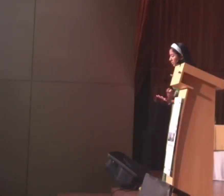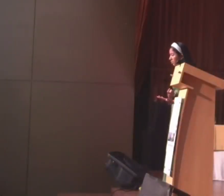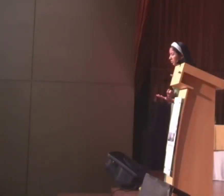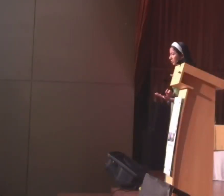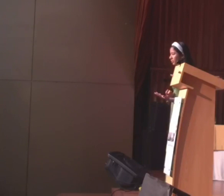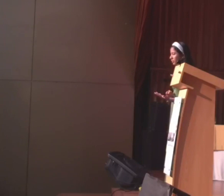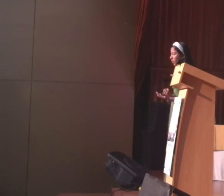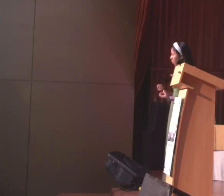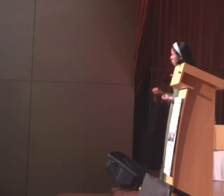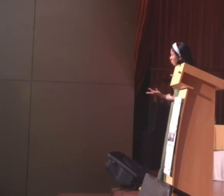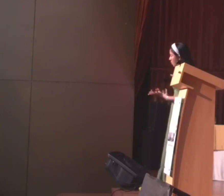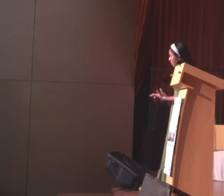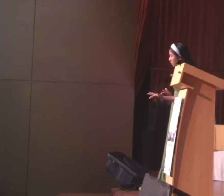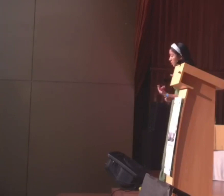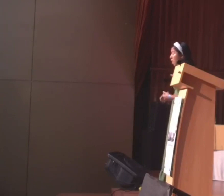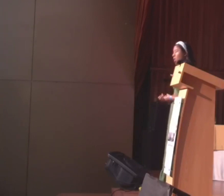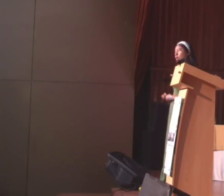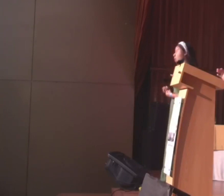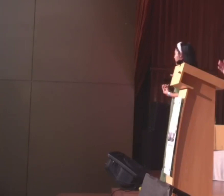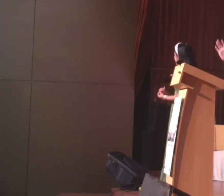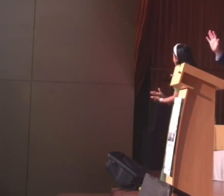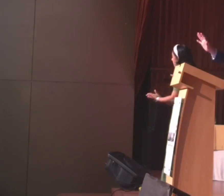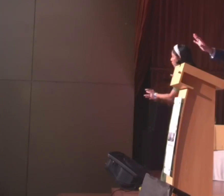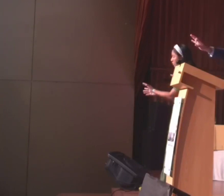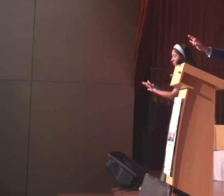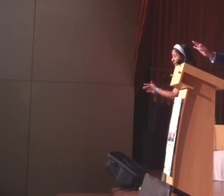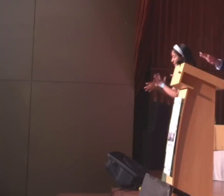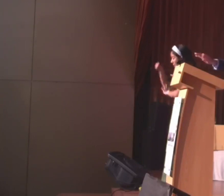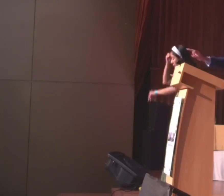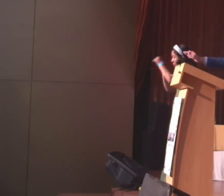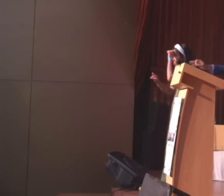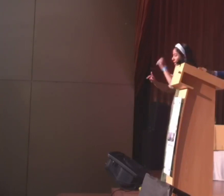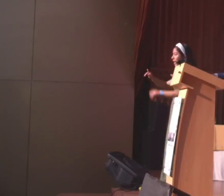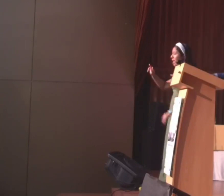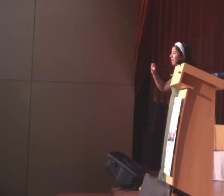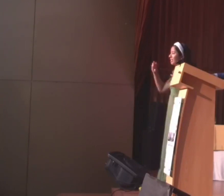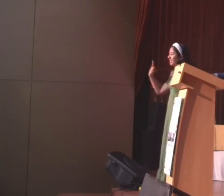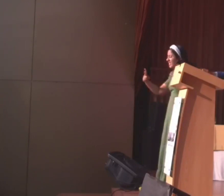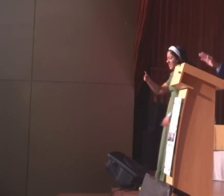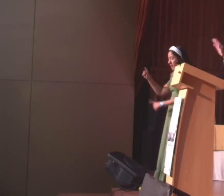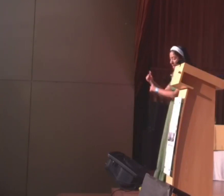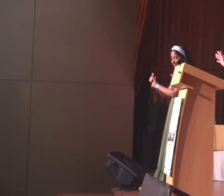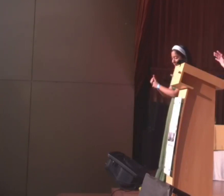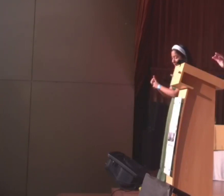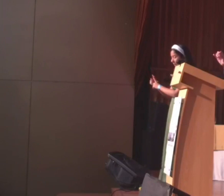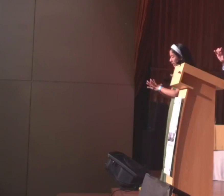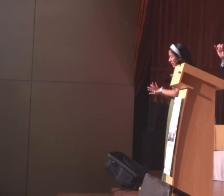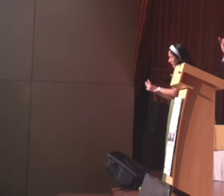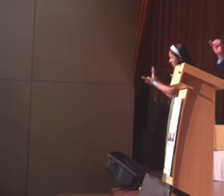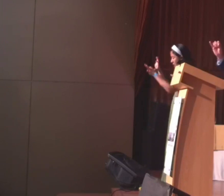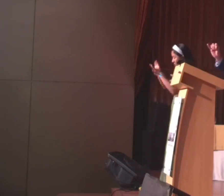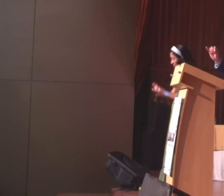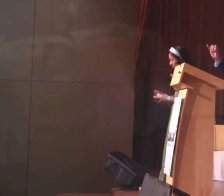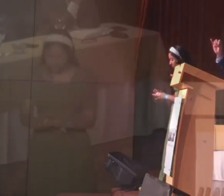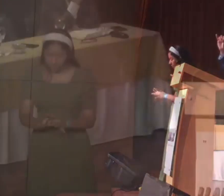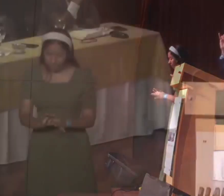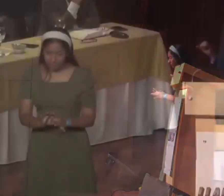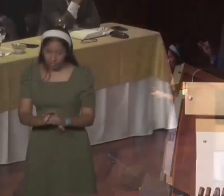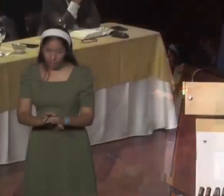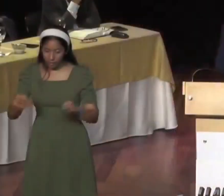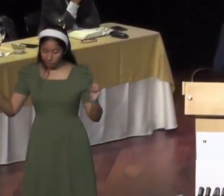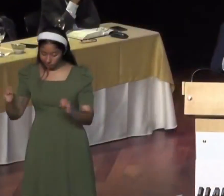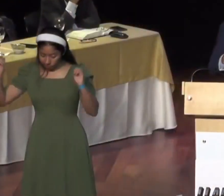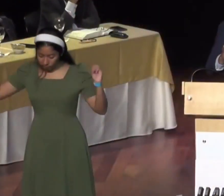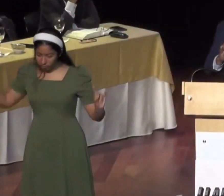cuántos episodios, muchos episodios. Y hay unas tres palabritas que siempre aparecen en el monte Horeb, está ligada: pacto, gloria.